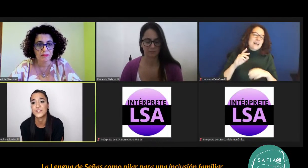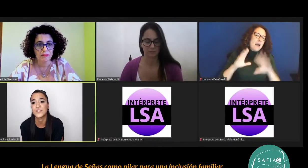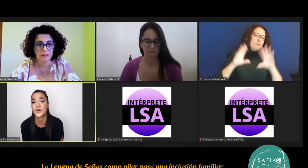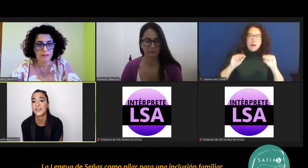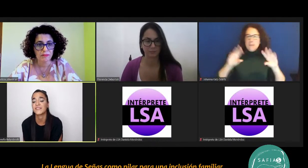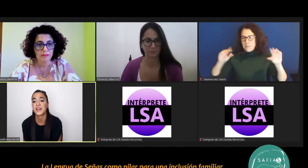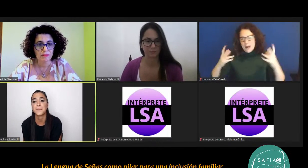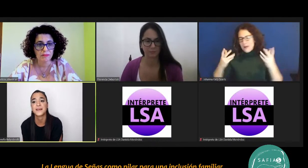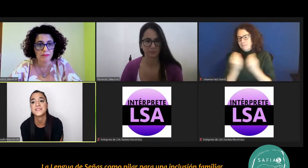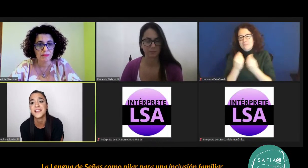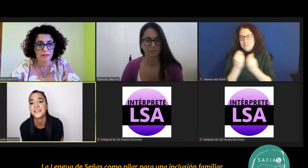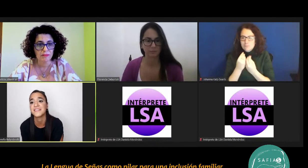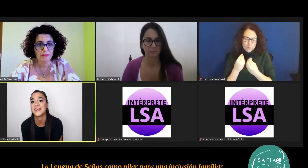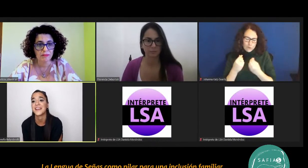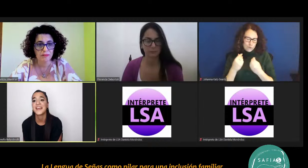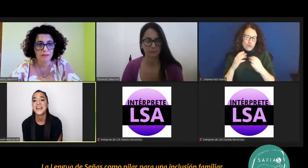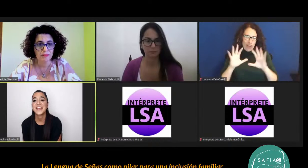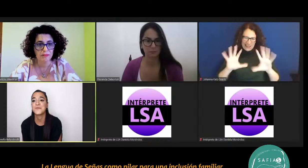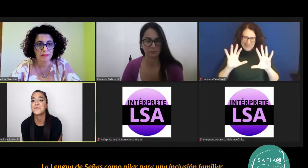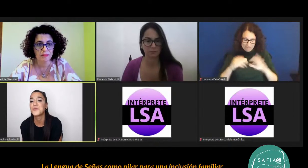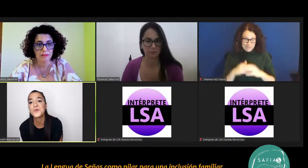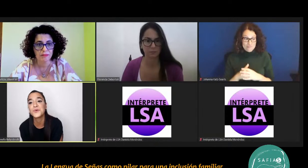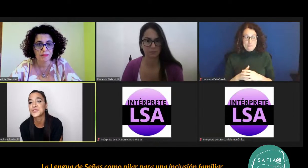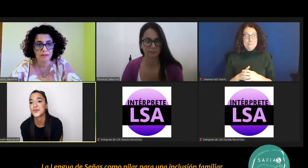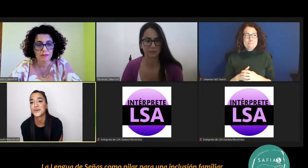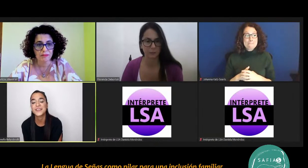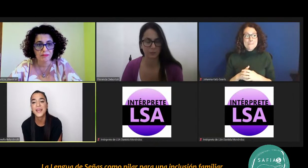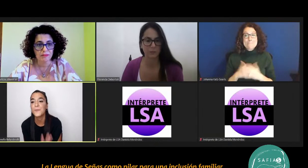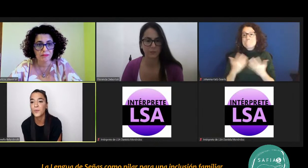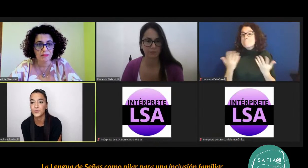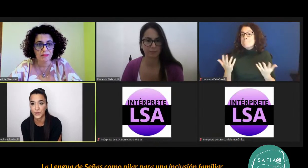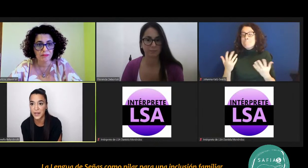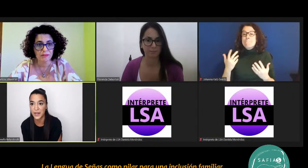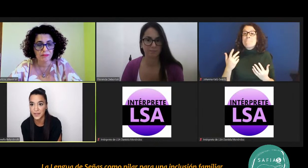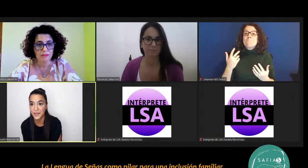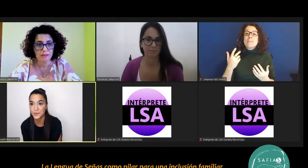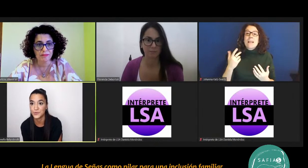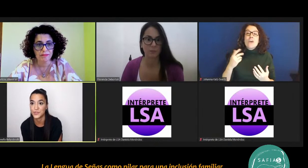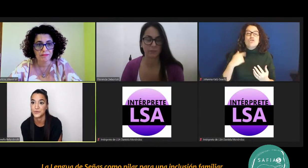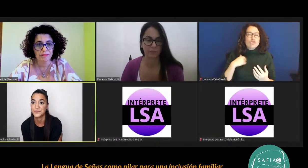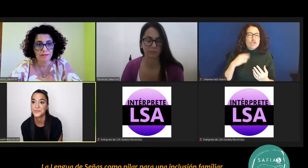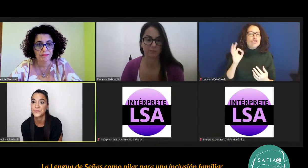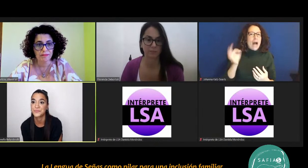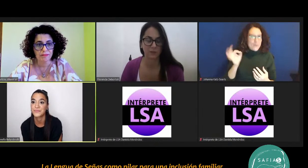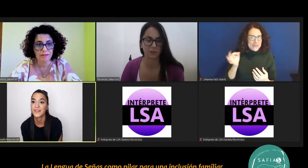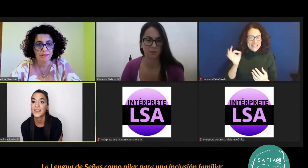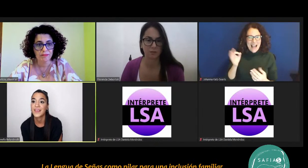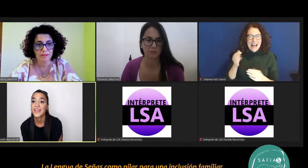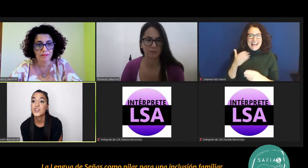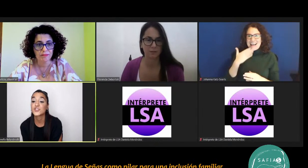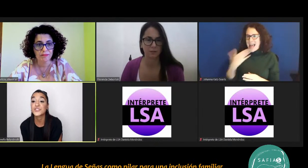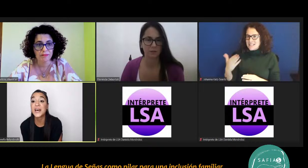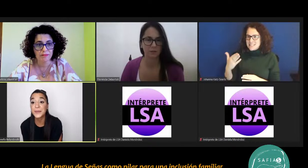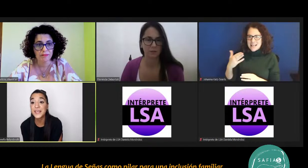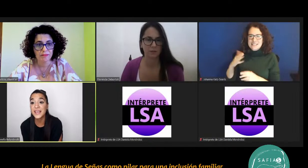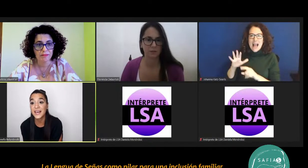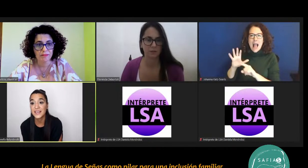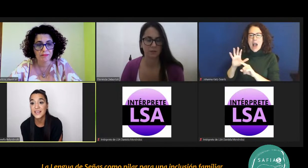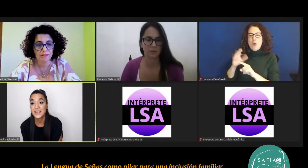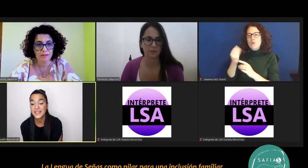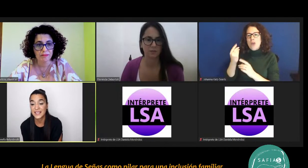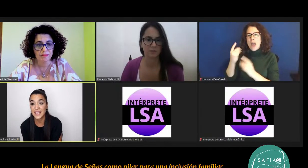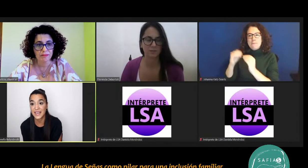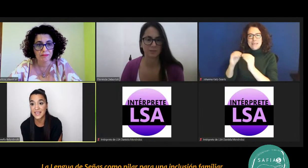los profesores, ser paciente, el murmullo, es mucho, es realmente mucho. Yo